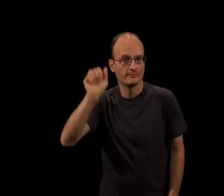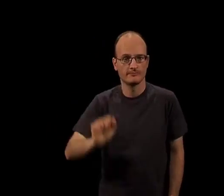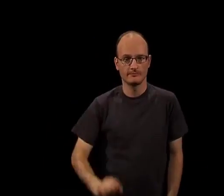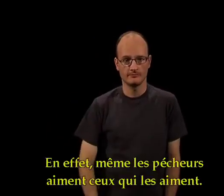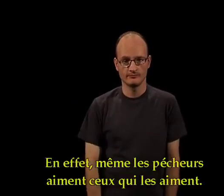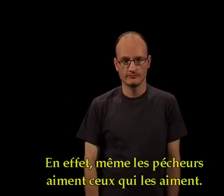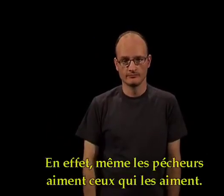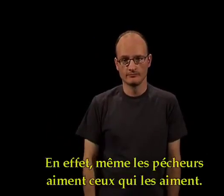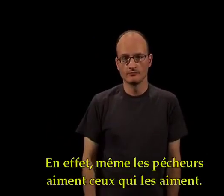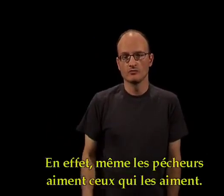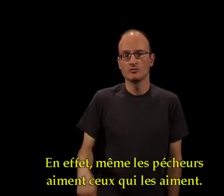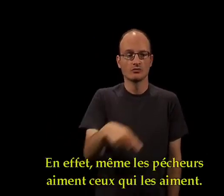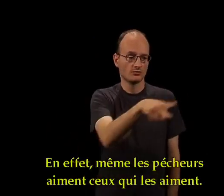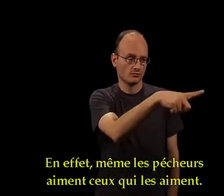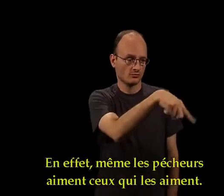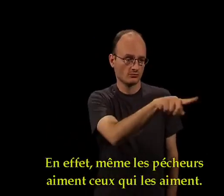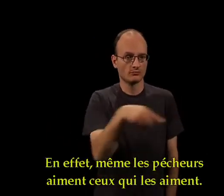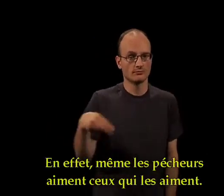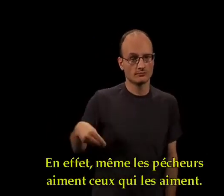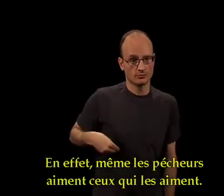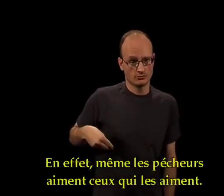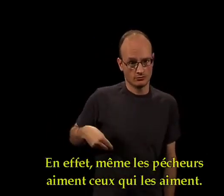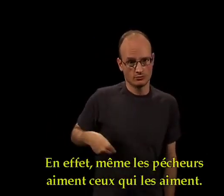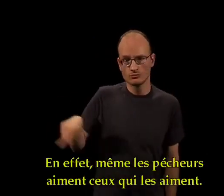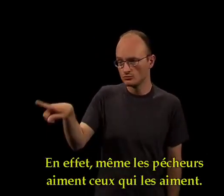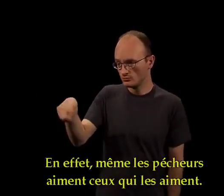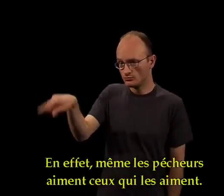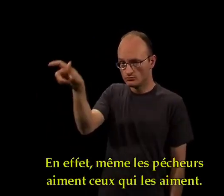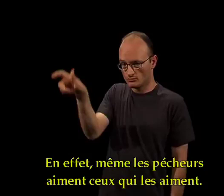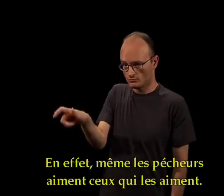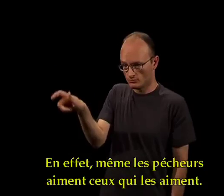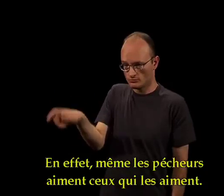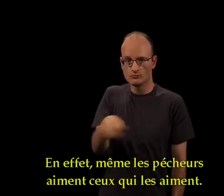En effet, même les pécheurs aiment ceux qui les aiment.